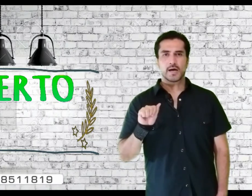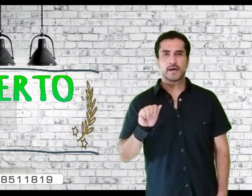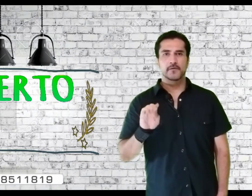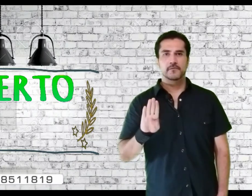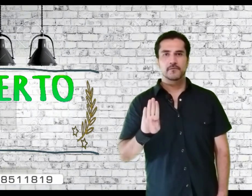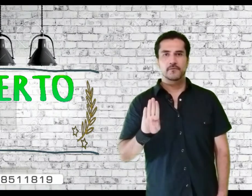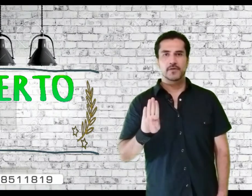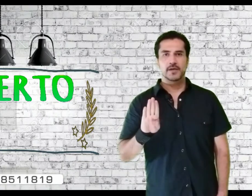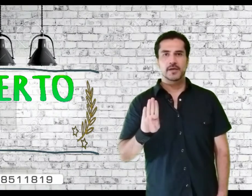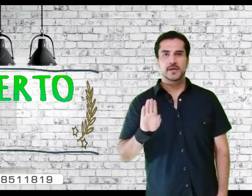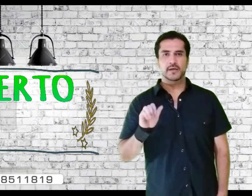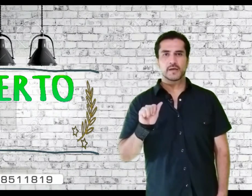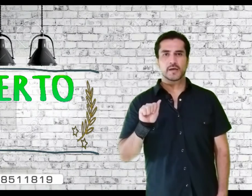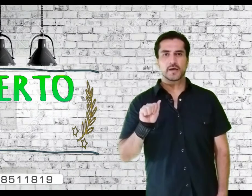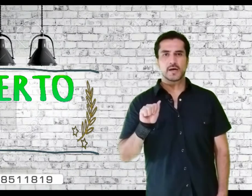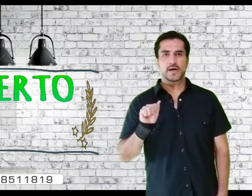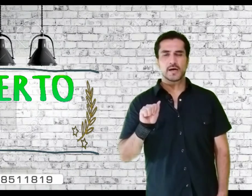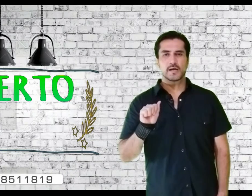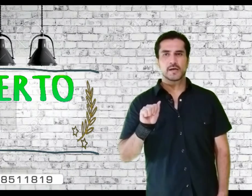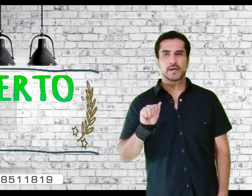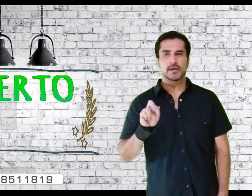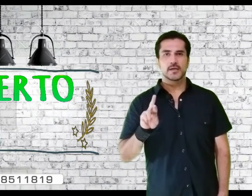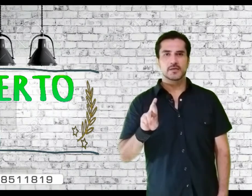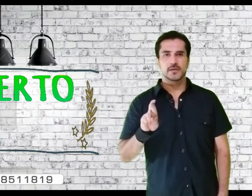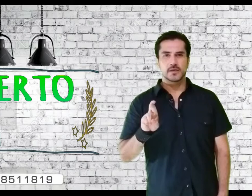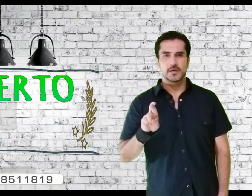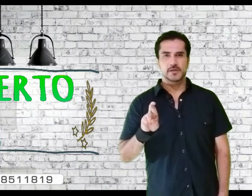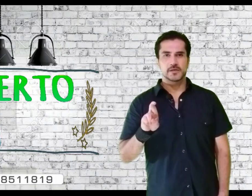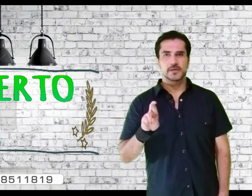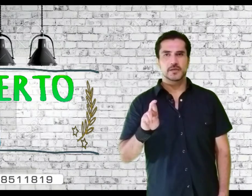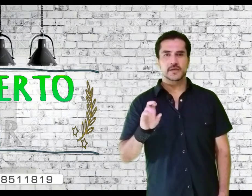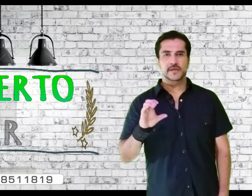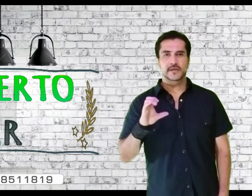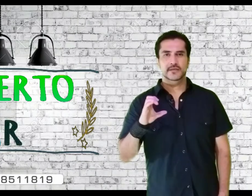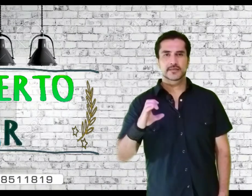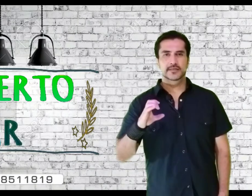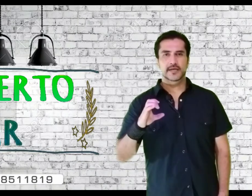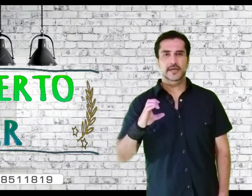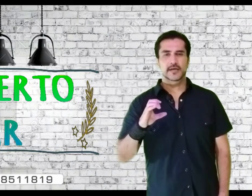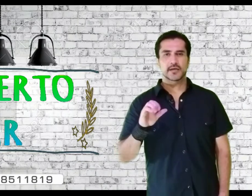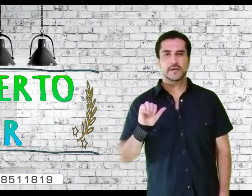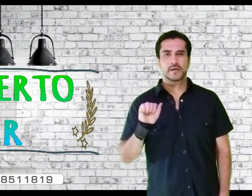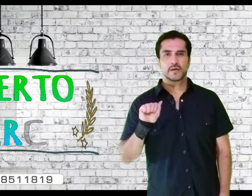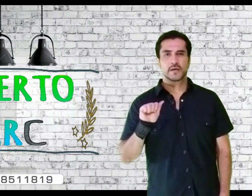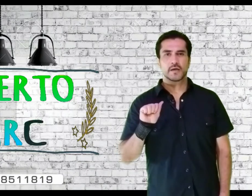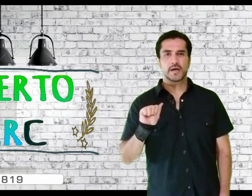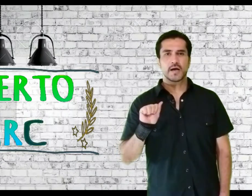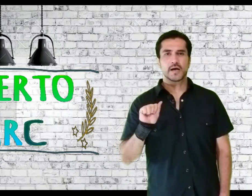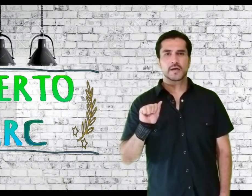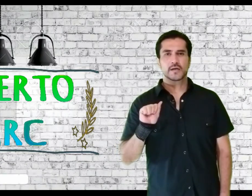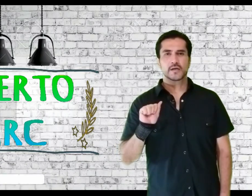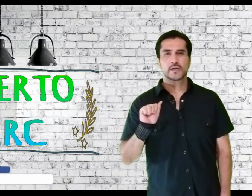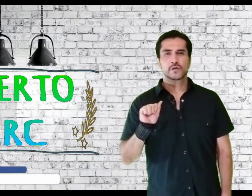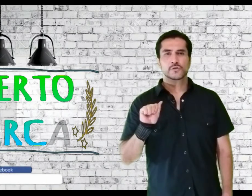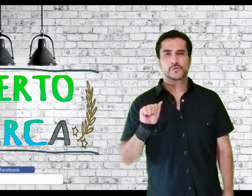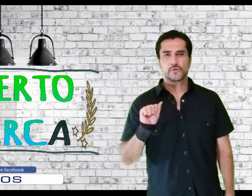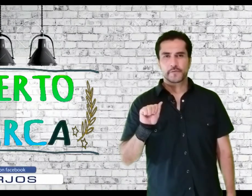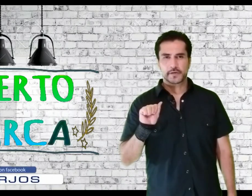A, V, A, R, C, A.